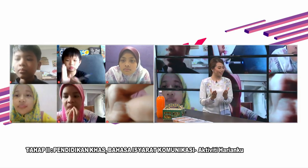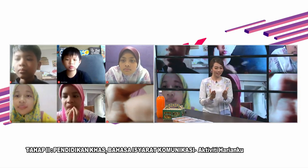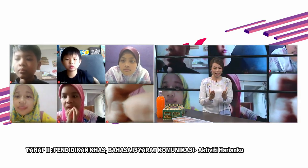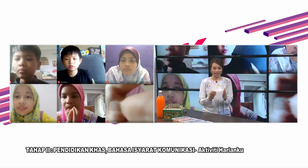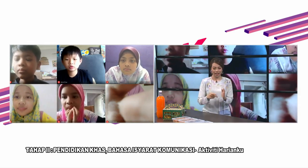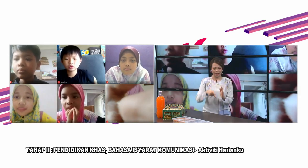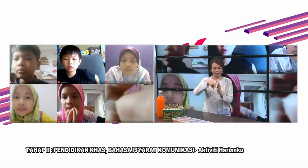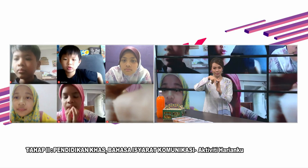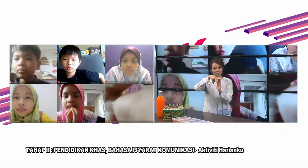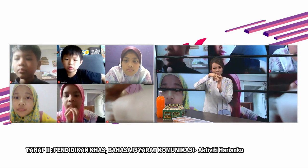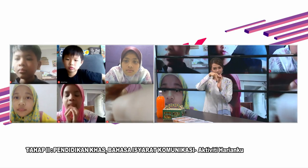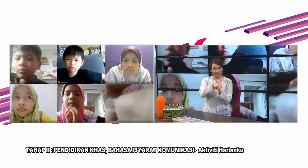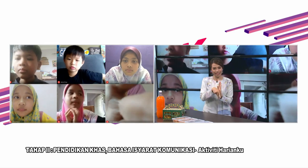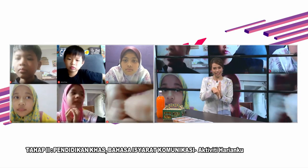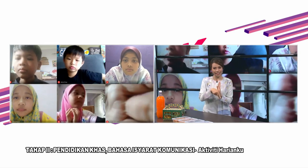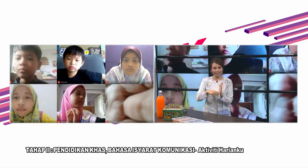membuat